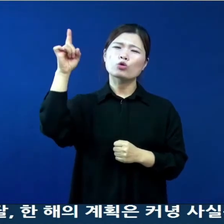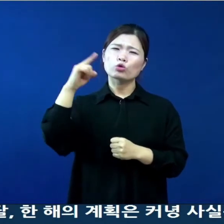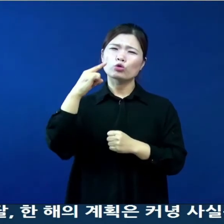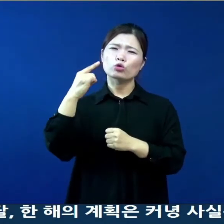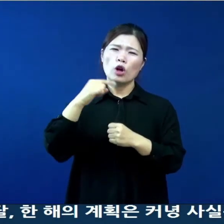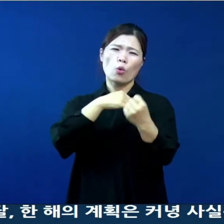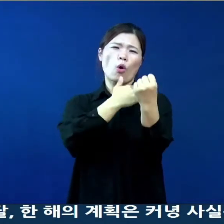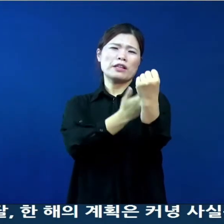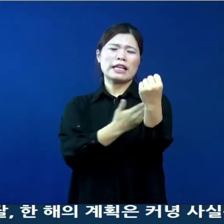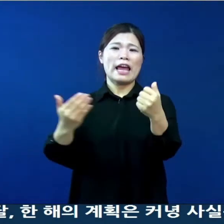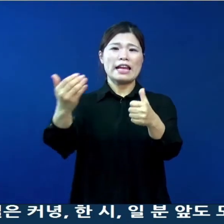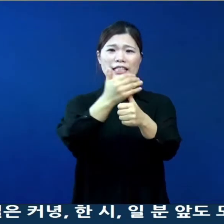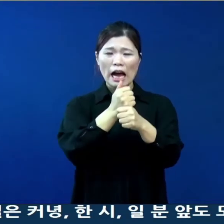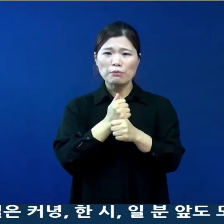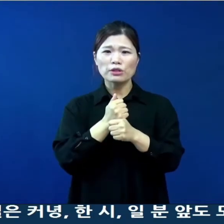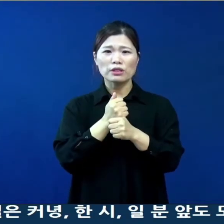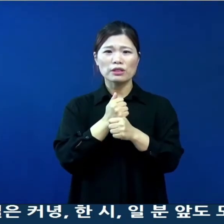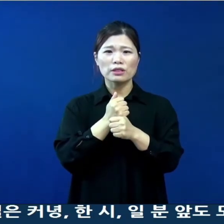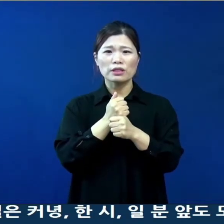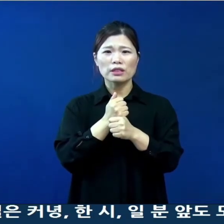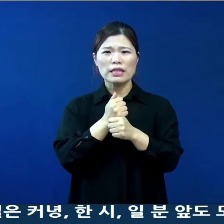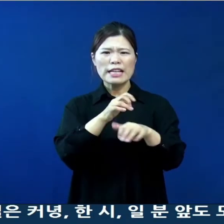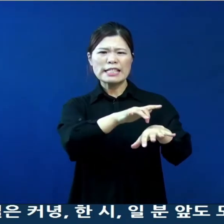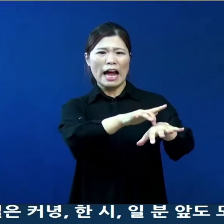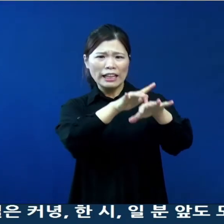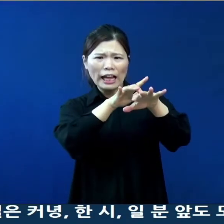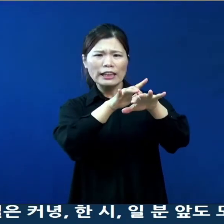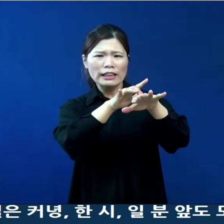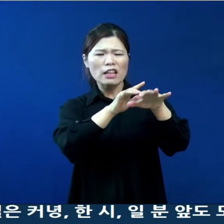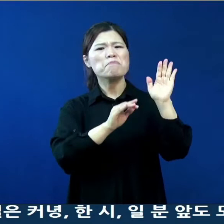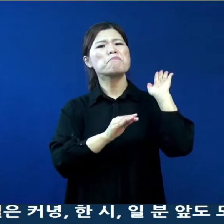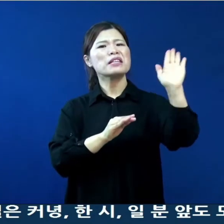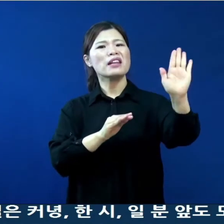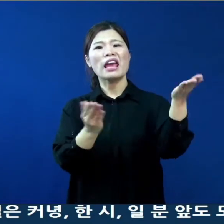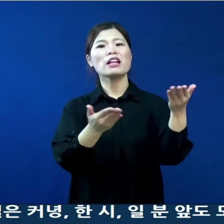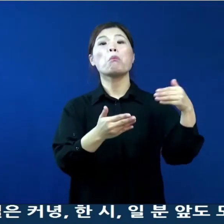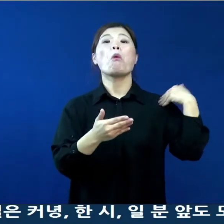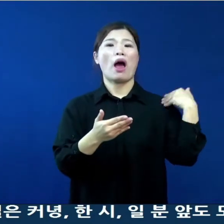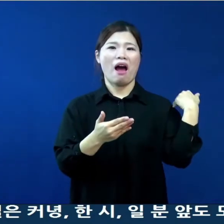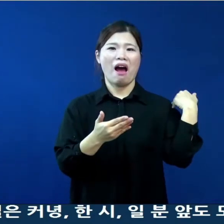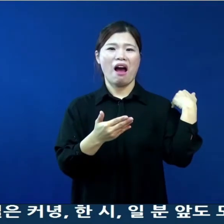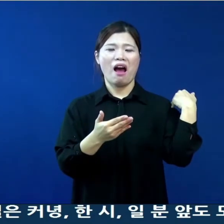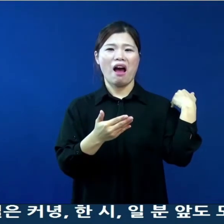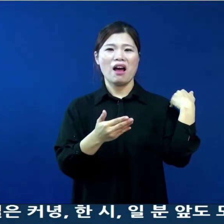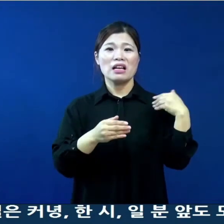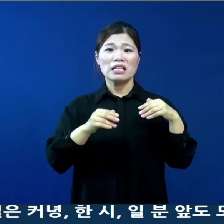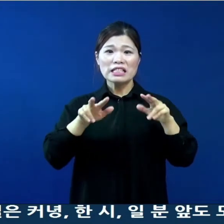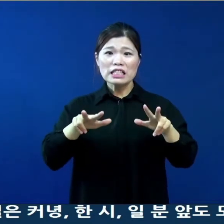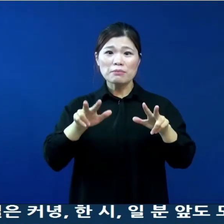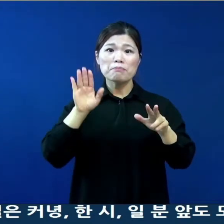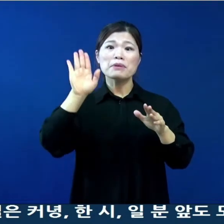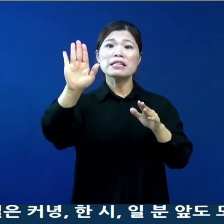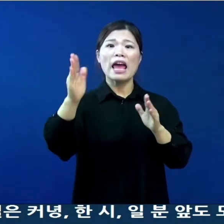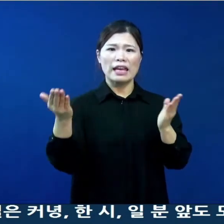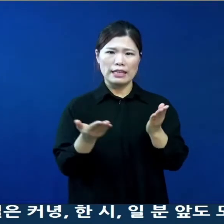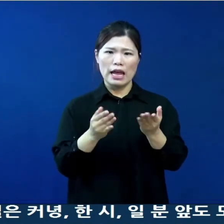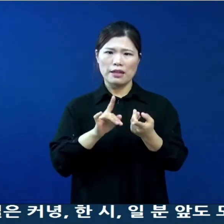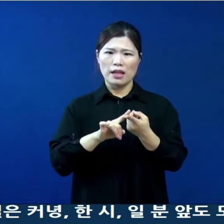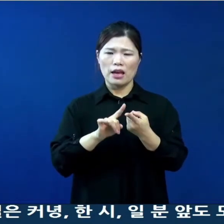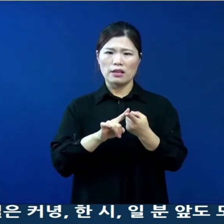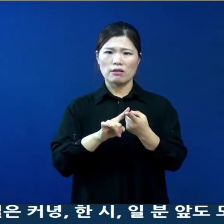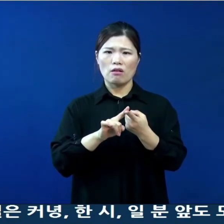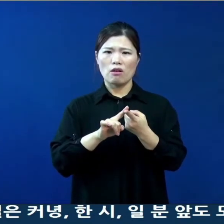사단도 미래의 일은 알 수가 없습니다. 오직 오지 않은 시간, 아직 닥치지 않은 그 시간은,